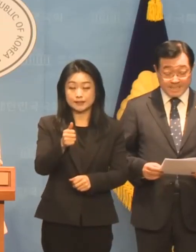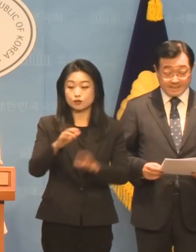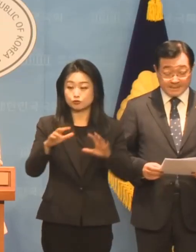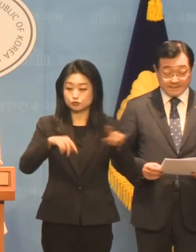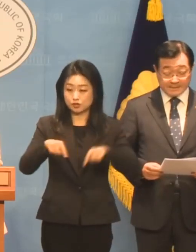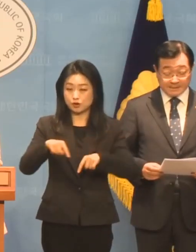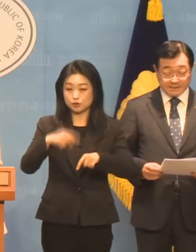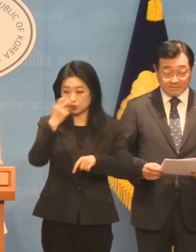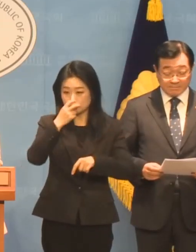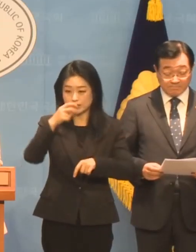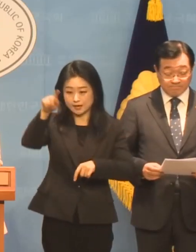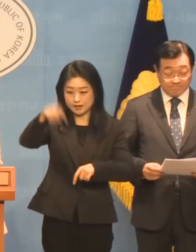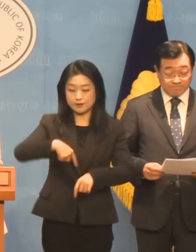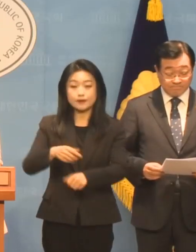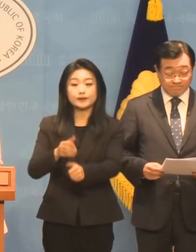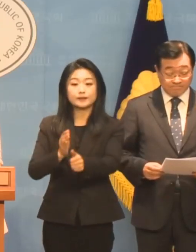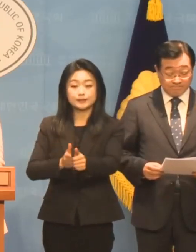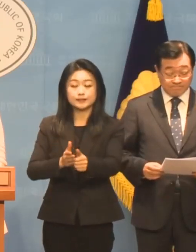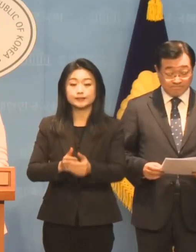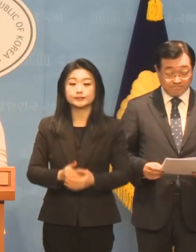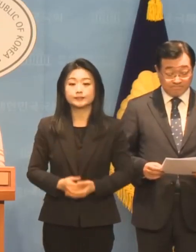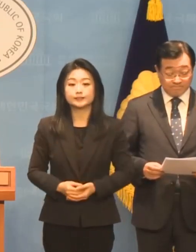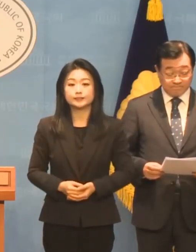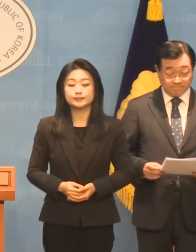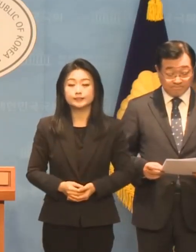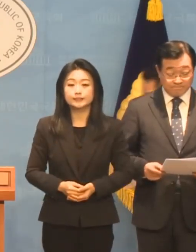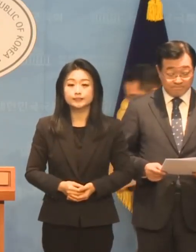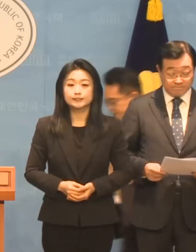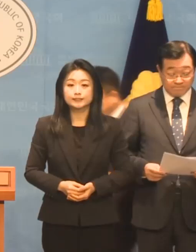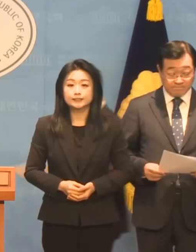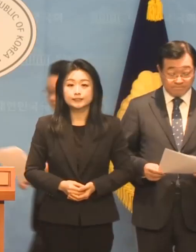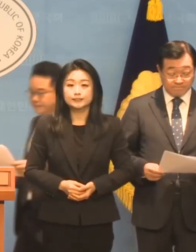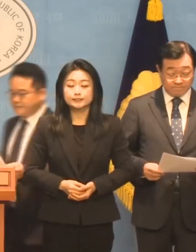국정조사에 출석하기를 촉구합니다.